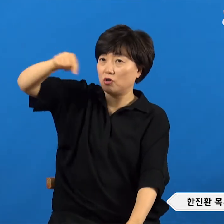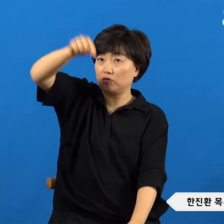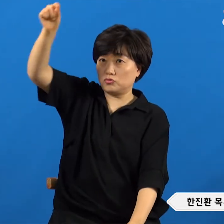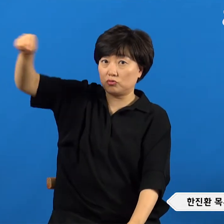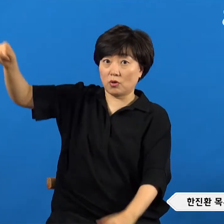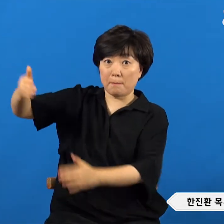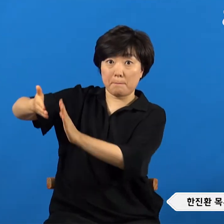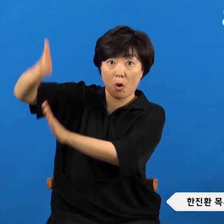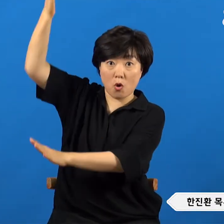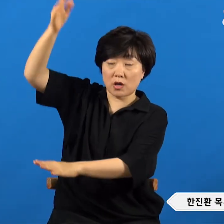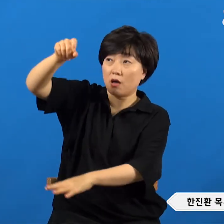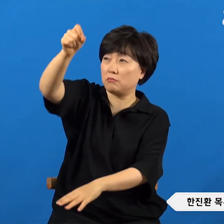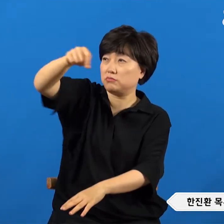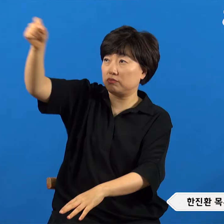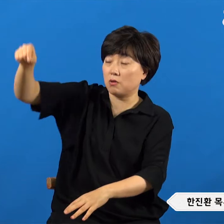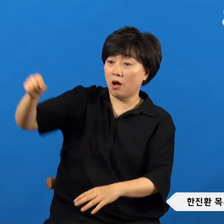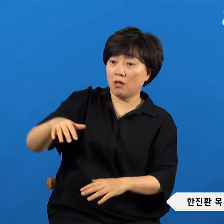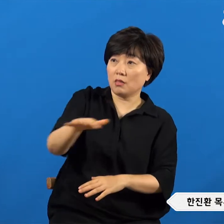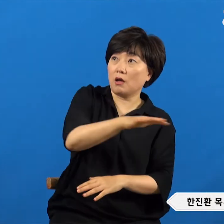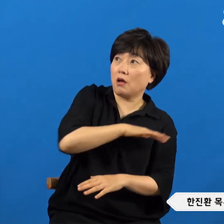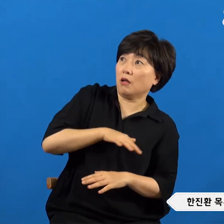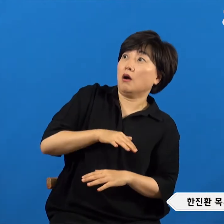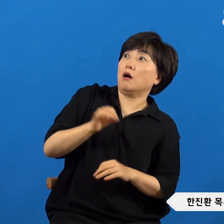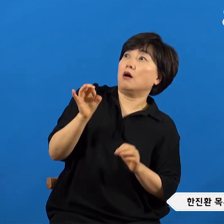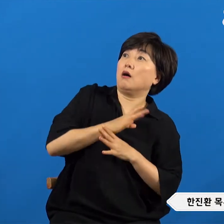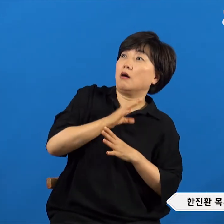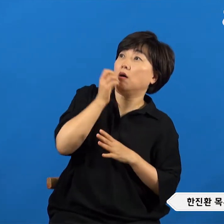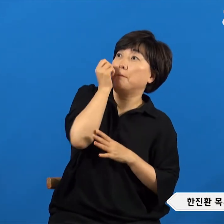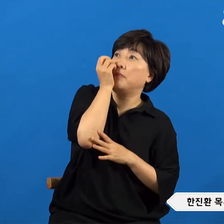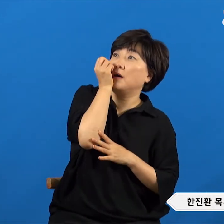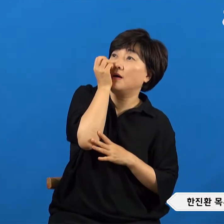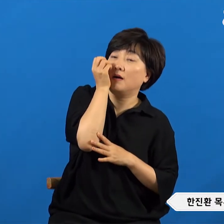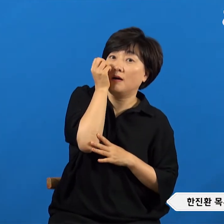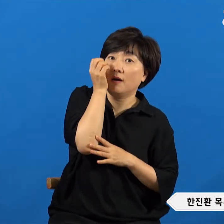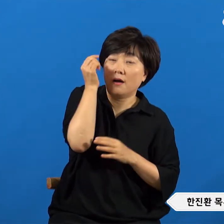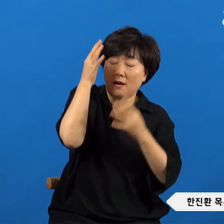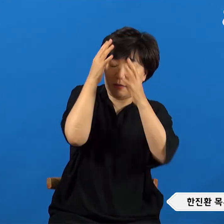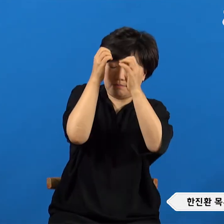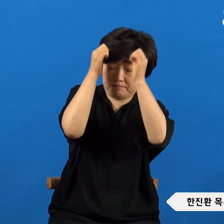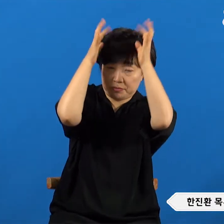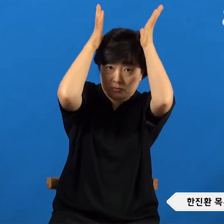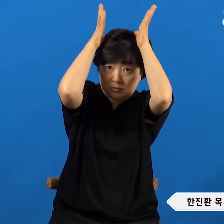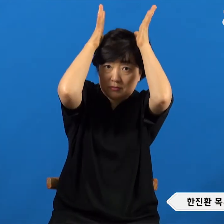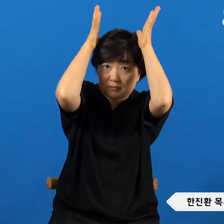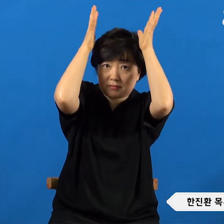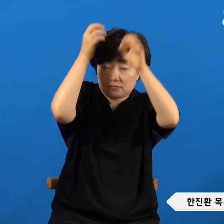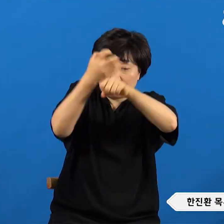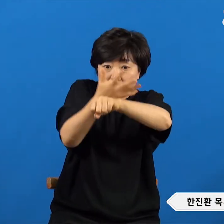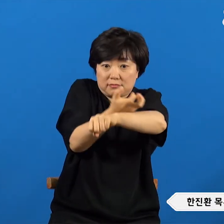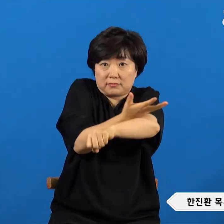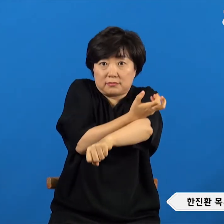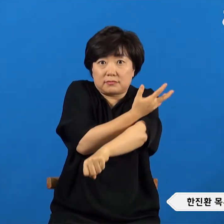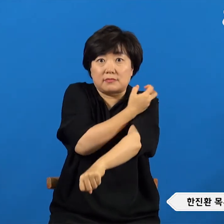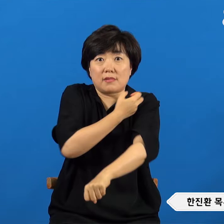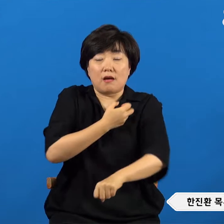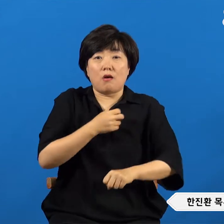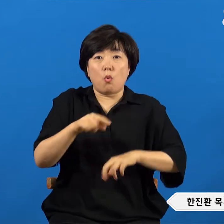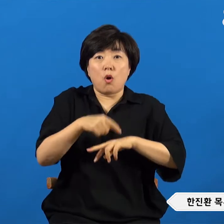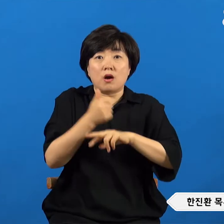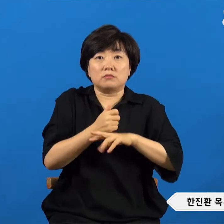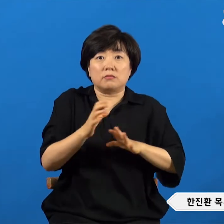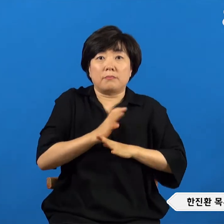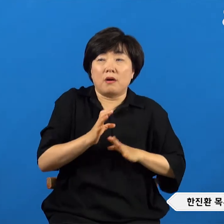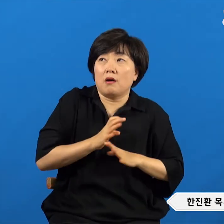괴기한 형상에 전부 술이 다 깨는 것 같고 그냥 머리털이 쭈뼛 섰습니다. 왕도